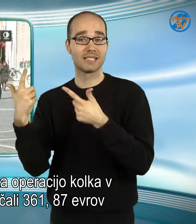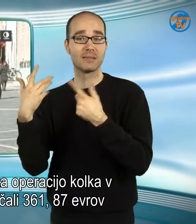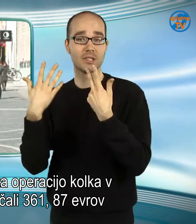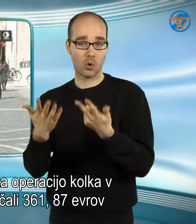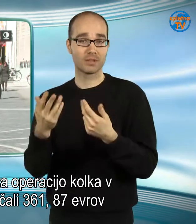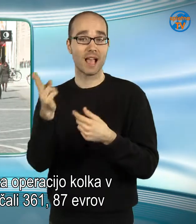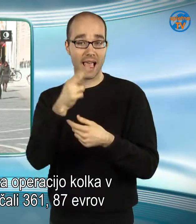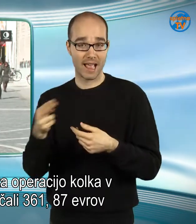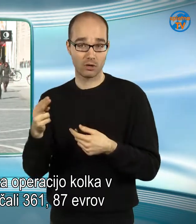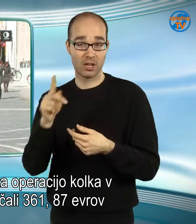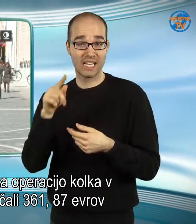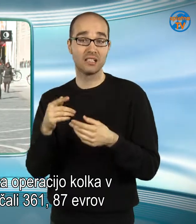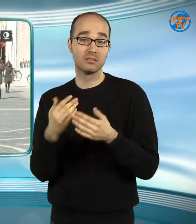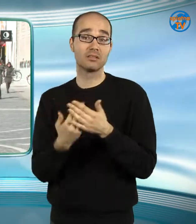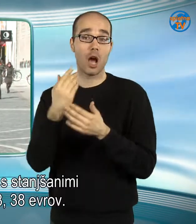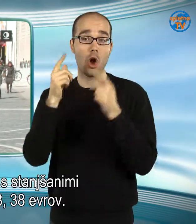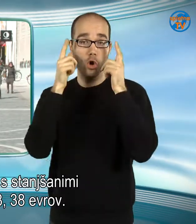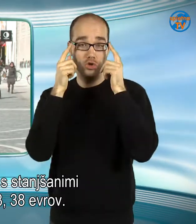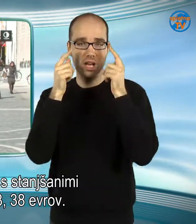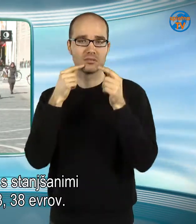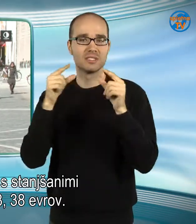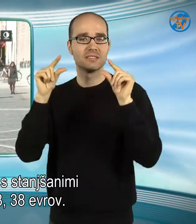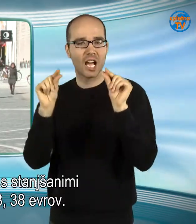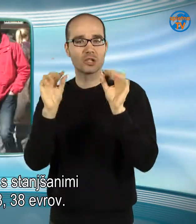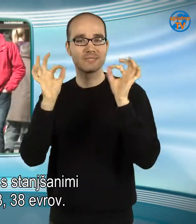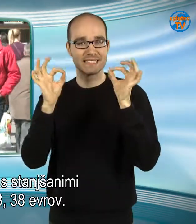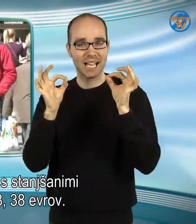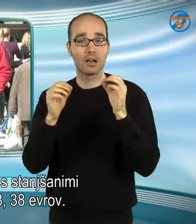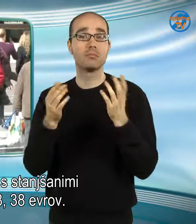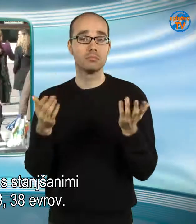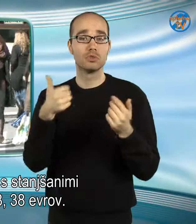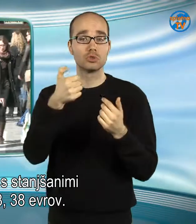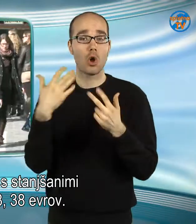361,87 evrov in za očala s tanjšimi stekli